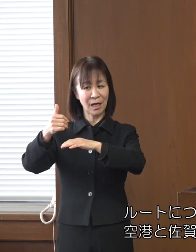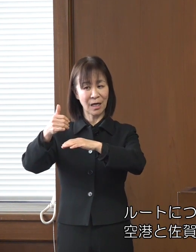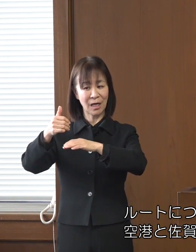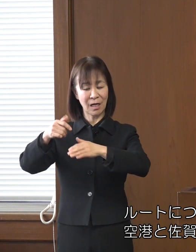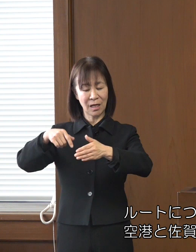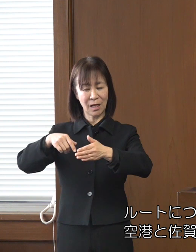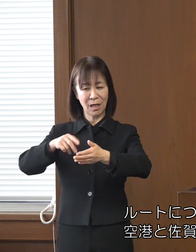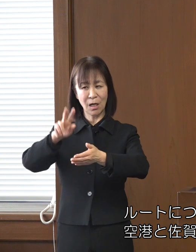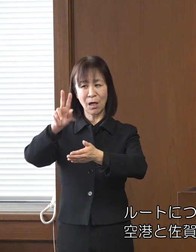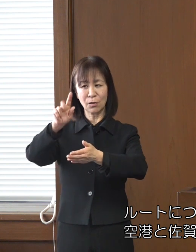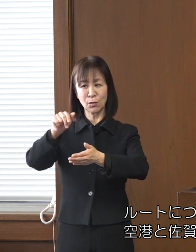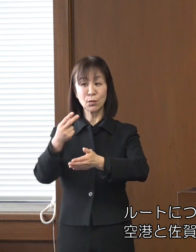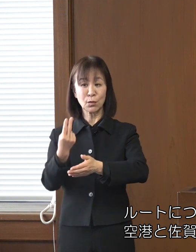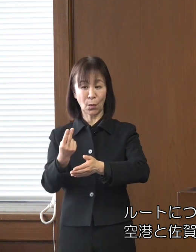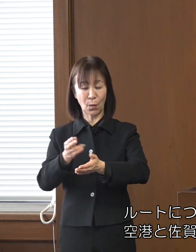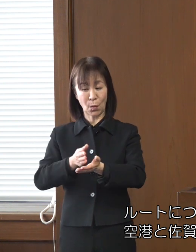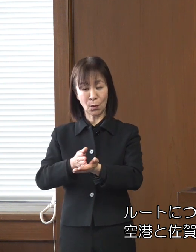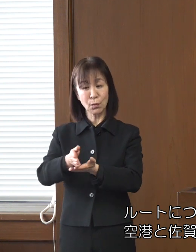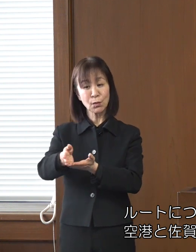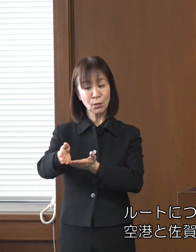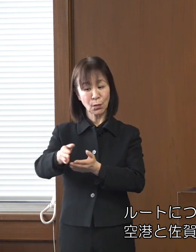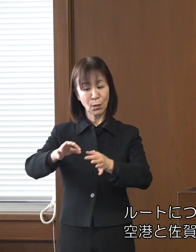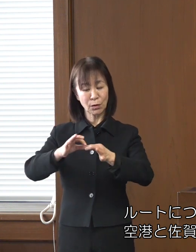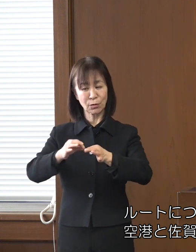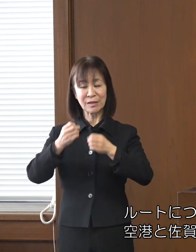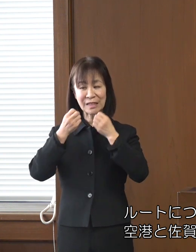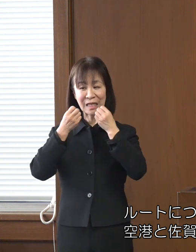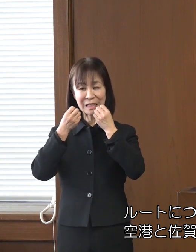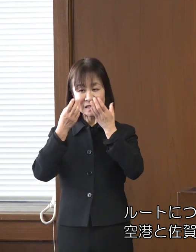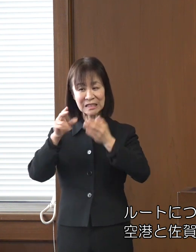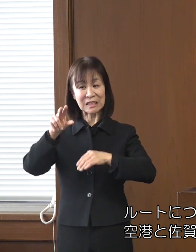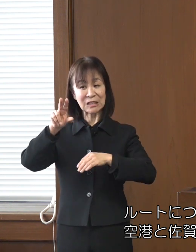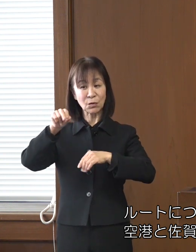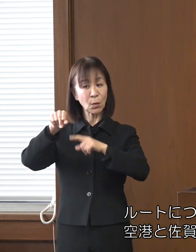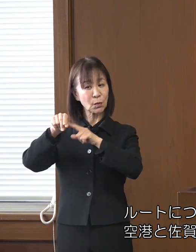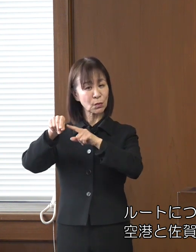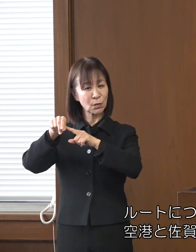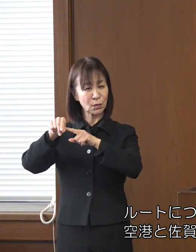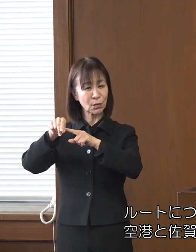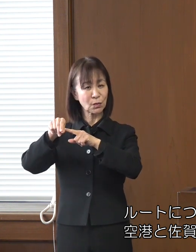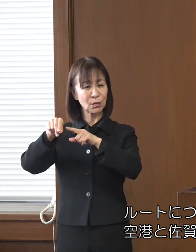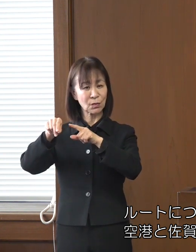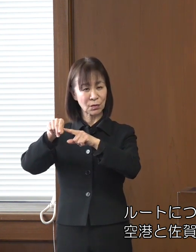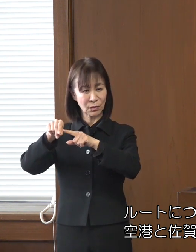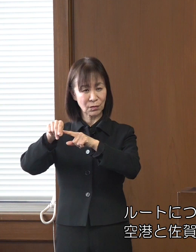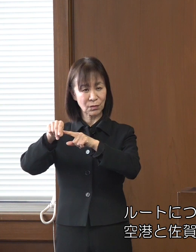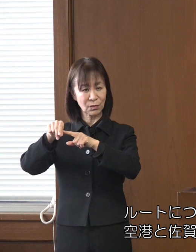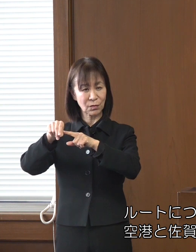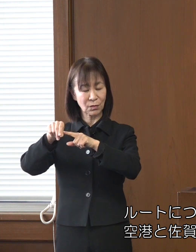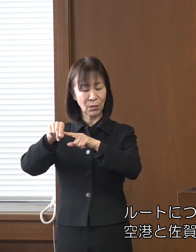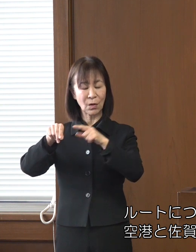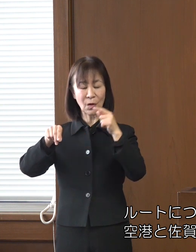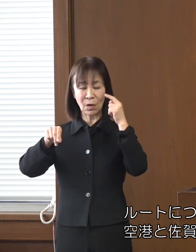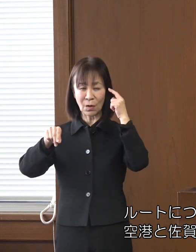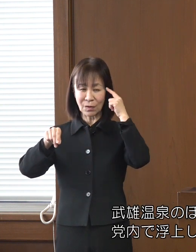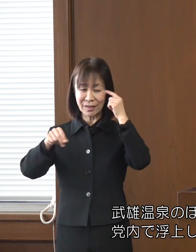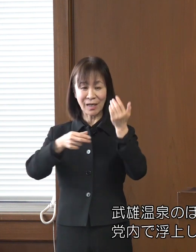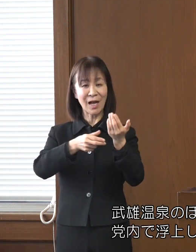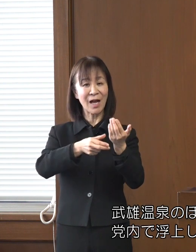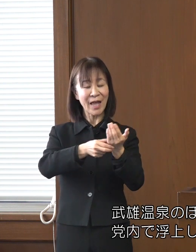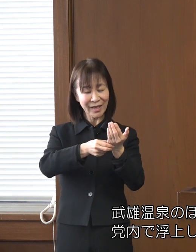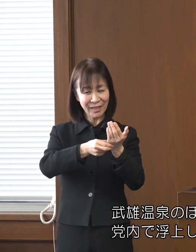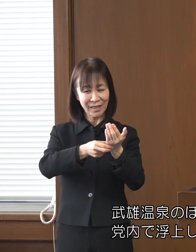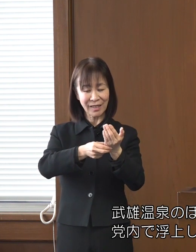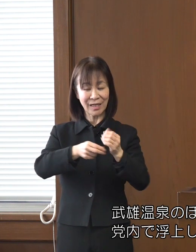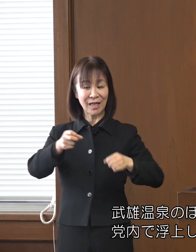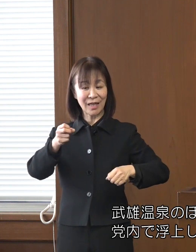て、その、新都市を起点として、で急行とその佐賀駅の間を通って武雄温泉